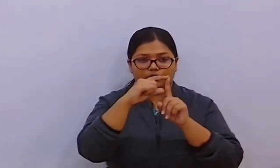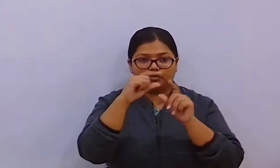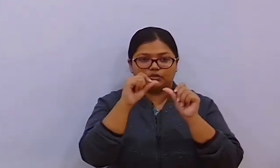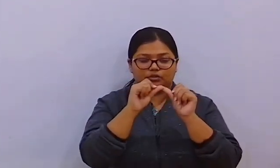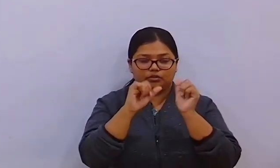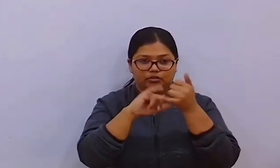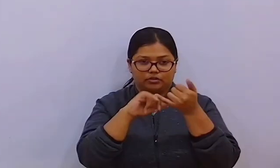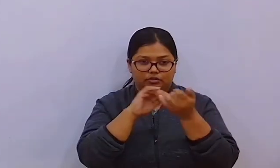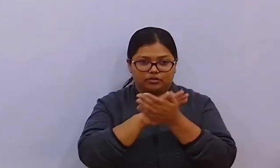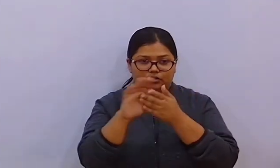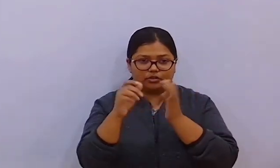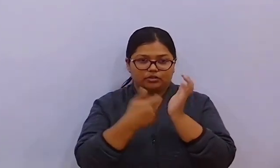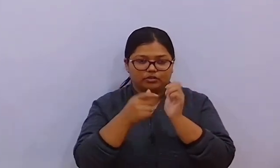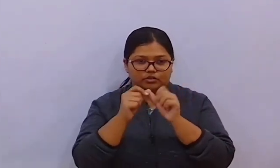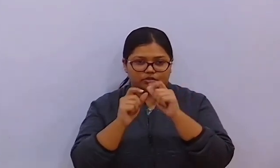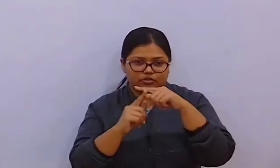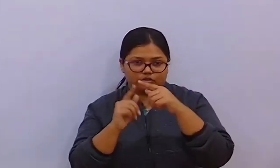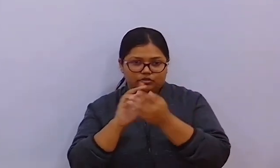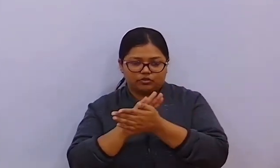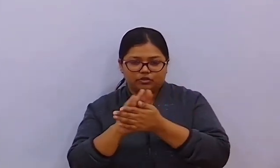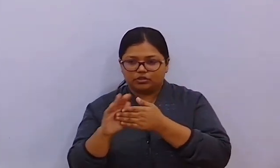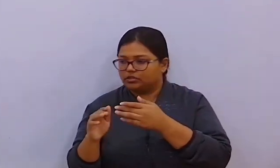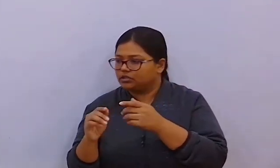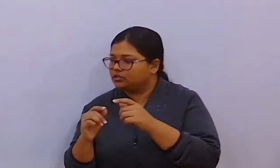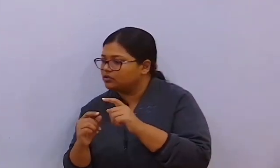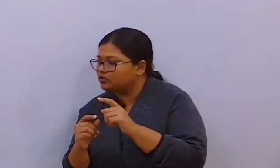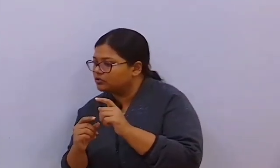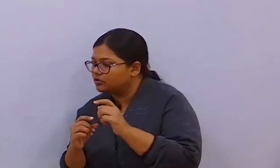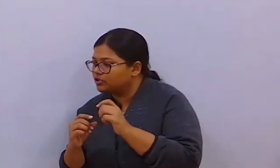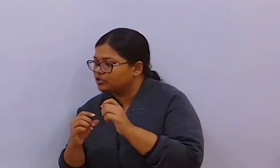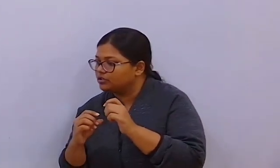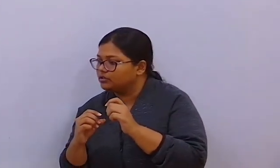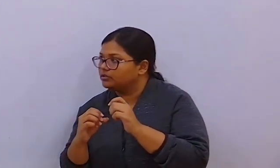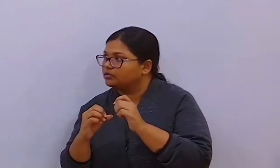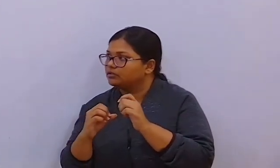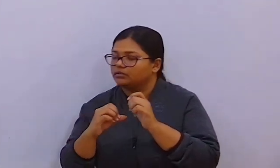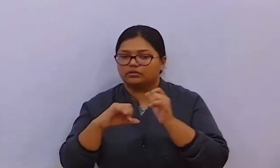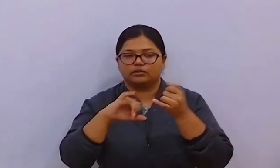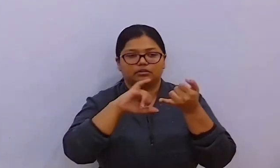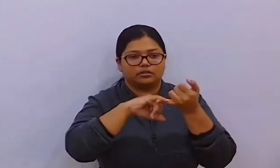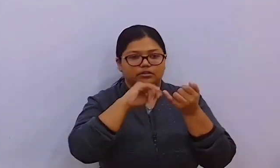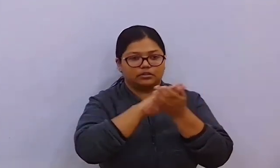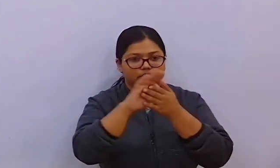संप्रति, शैलीसुत, देववर्मन, शताधवन,